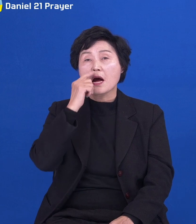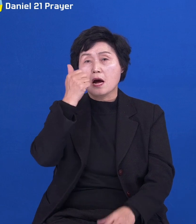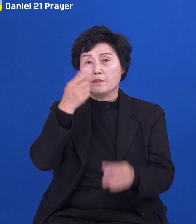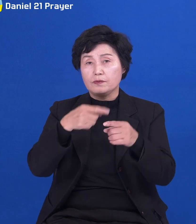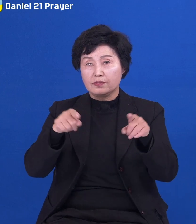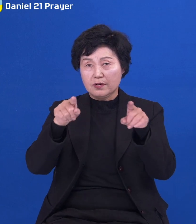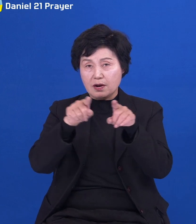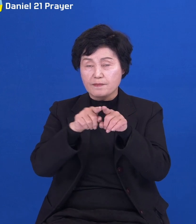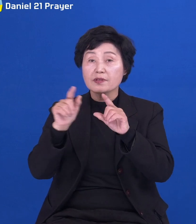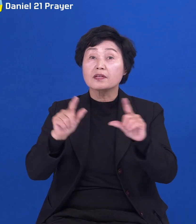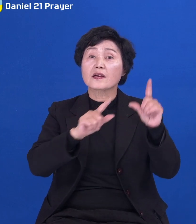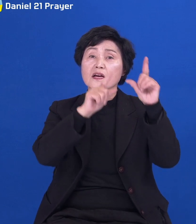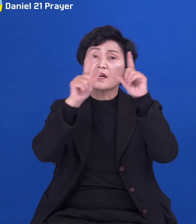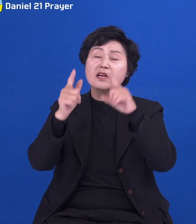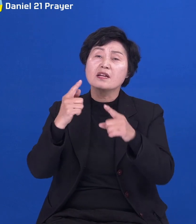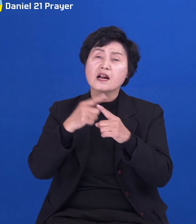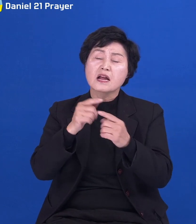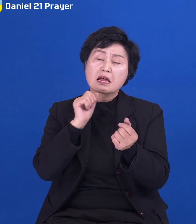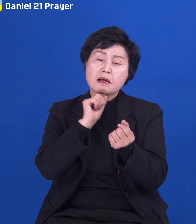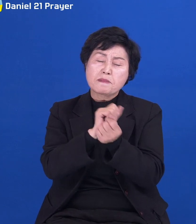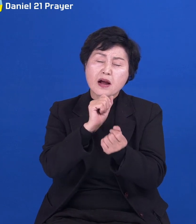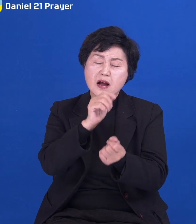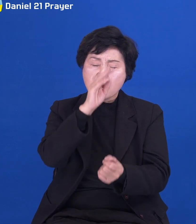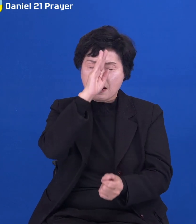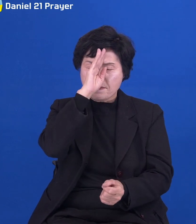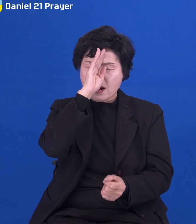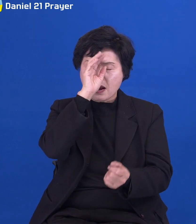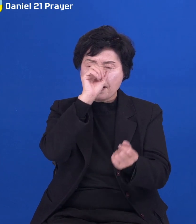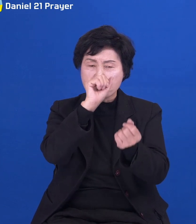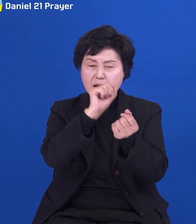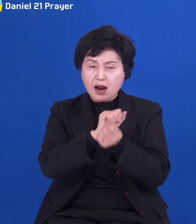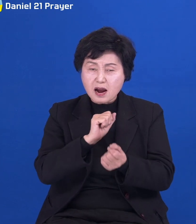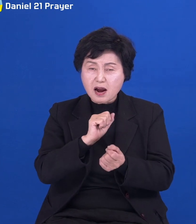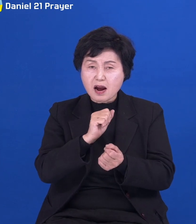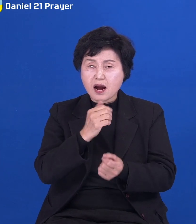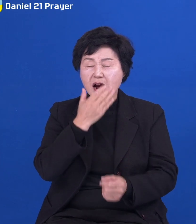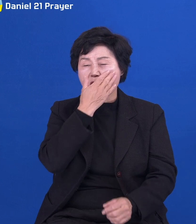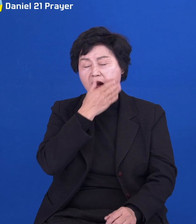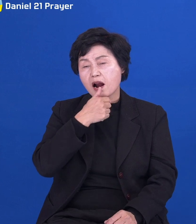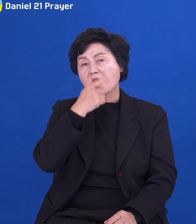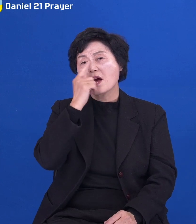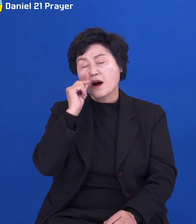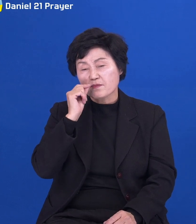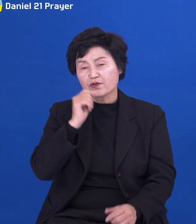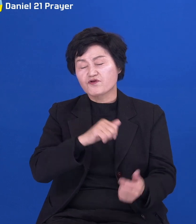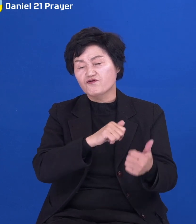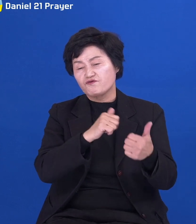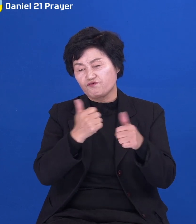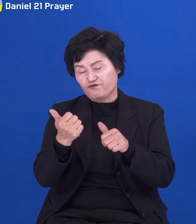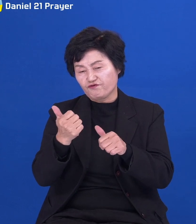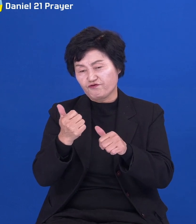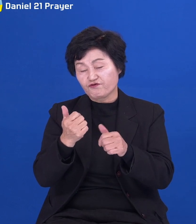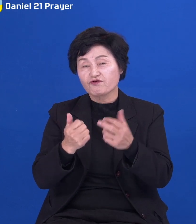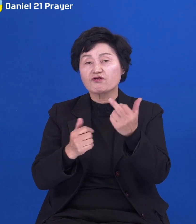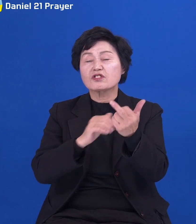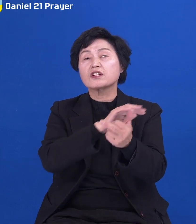병에 걸려서 잘 먹지 못했던지라 영양실조에 걸려서 결국 죽어서 산에 묻히고 말았어요.